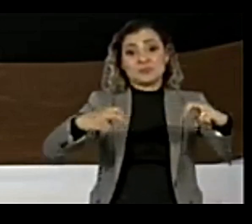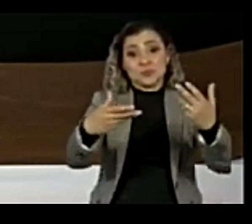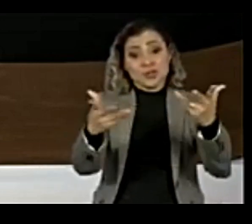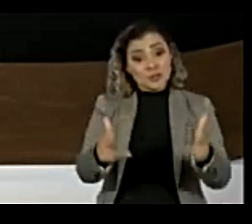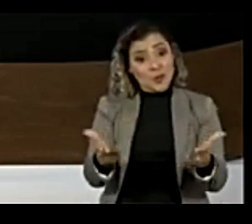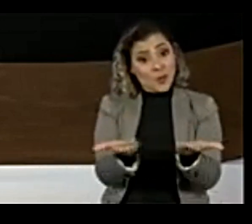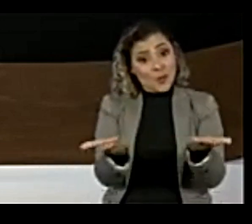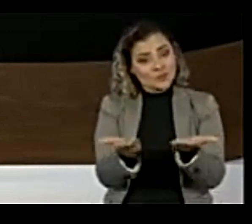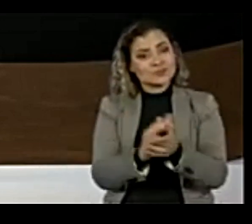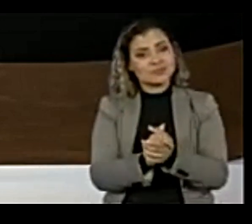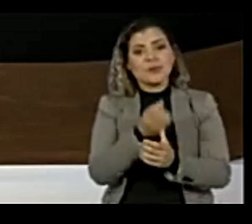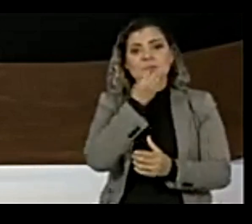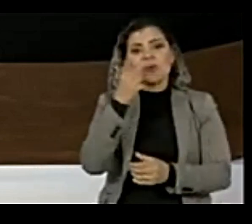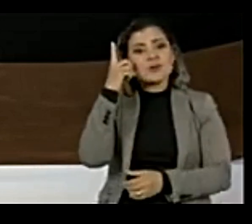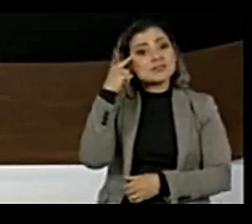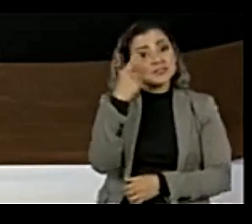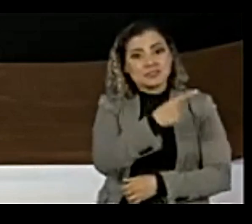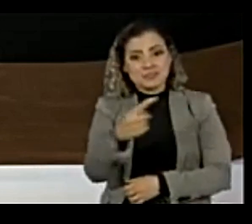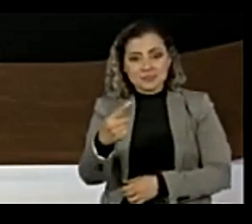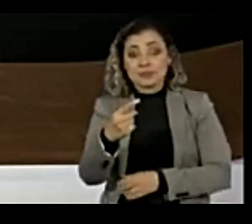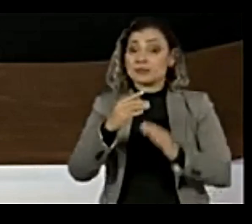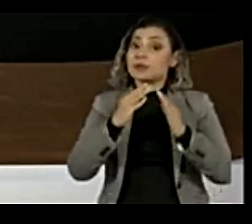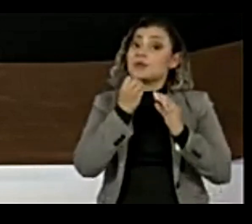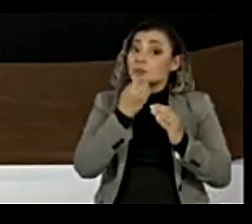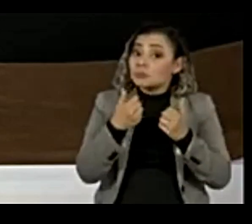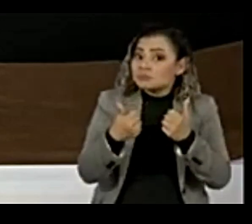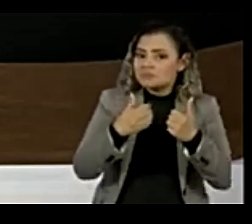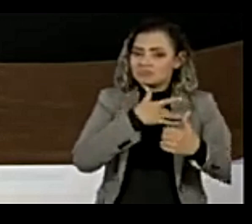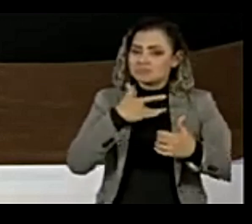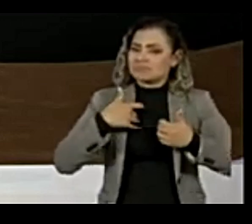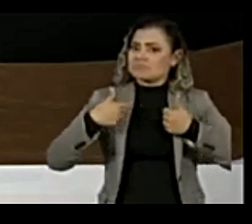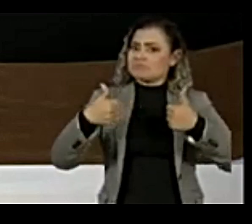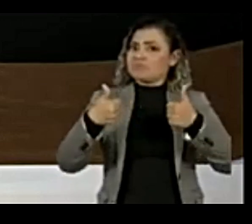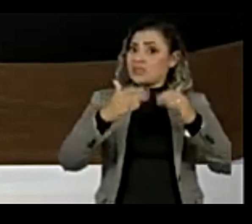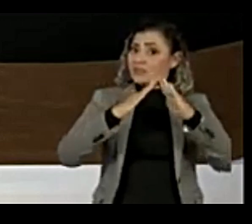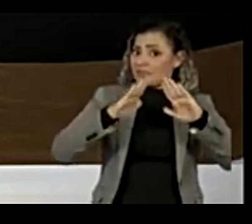hoje. Uma ótima semana a todos, fiquem bem, fiquem em casa